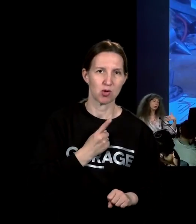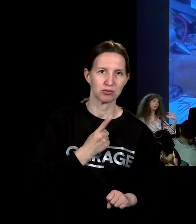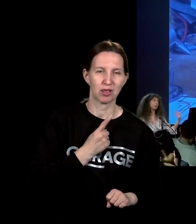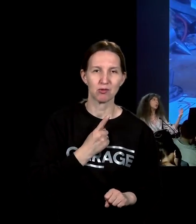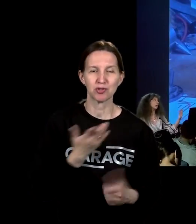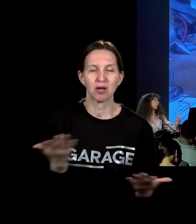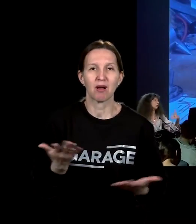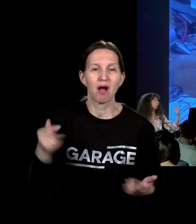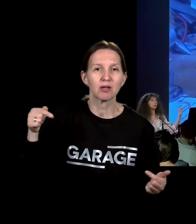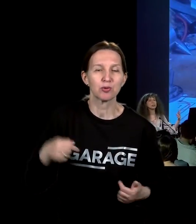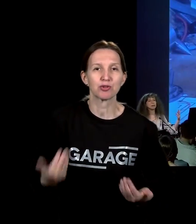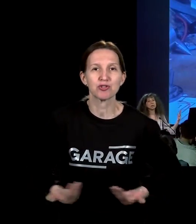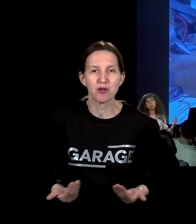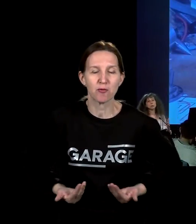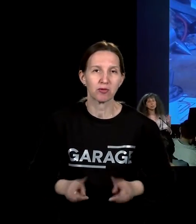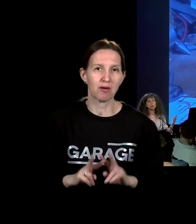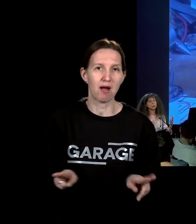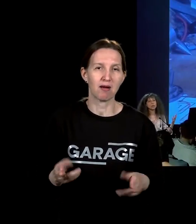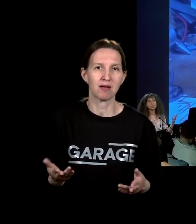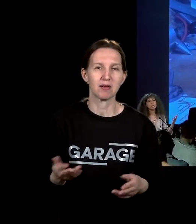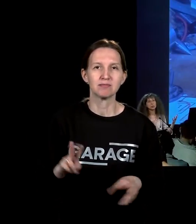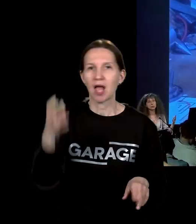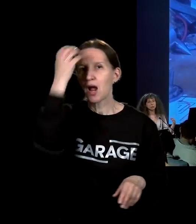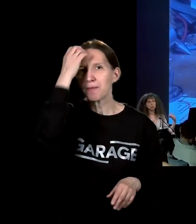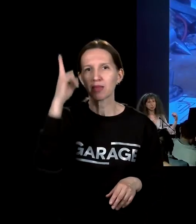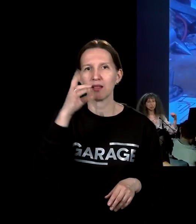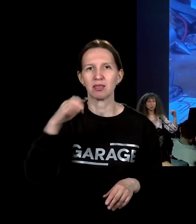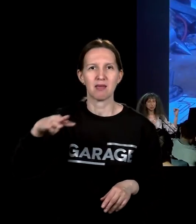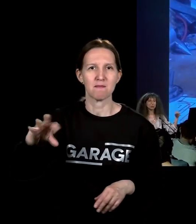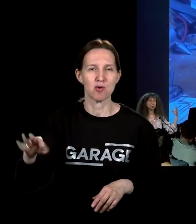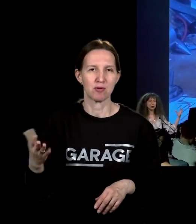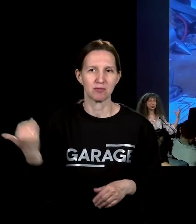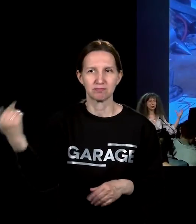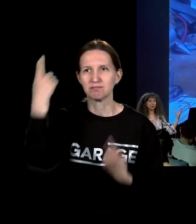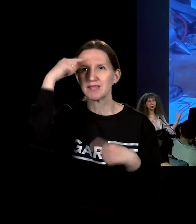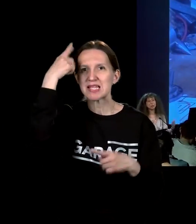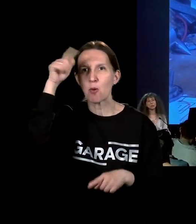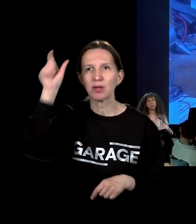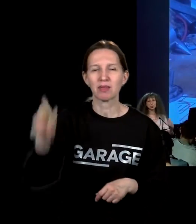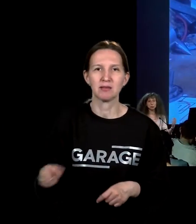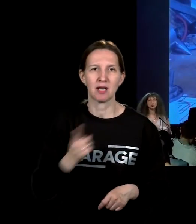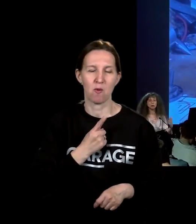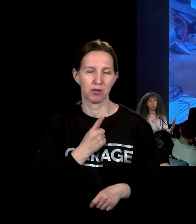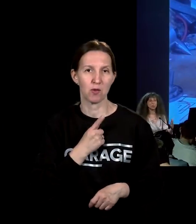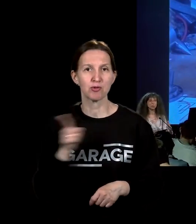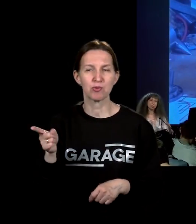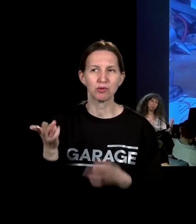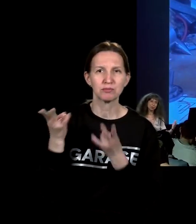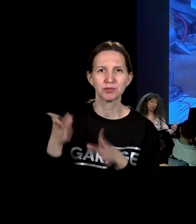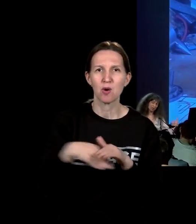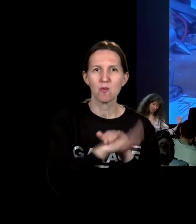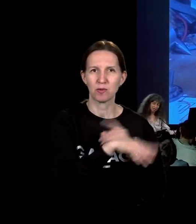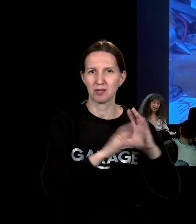вот живет как некий такой капитан Немо, да, вот такой изобретатель-одиночка, который как-то уходит от мира,